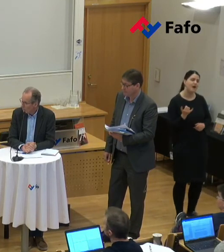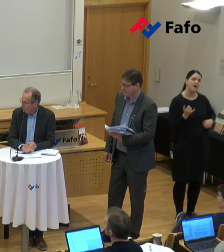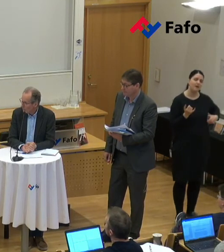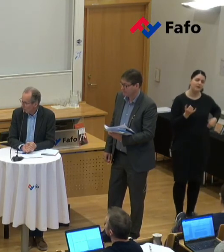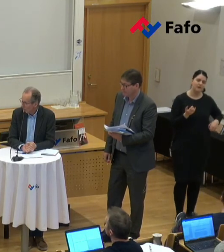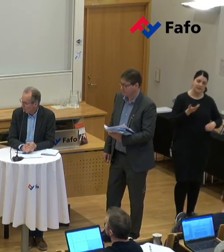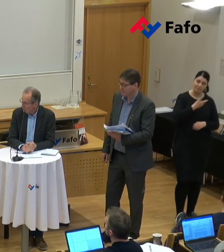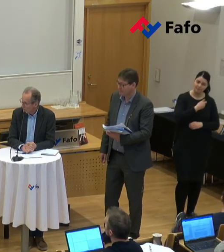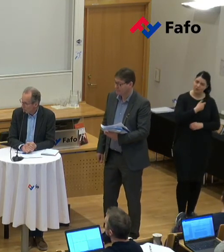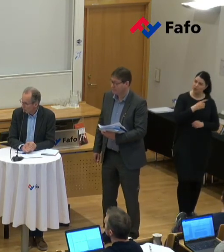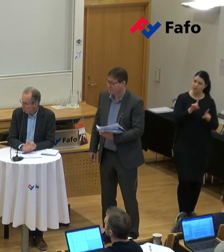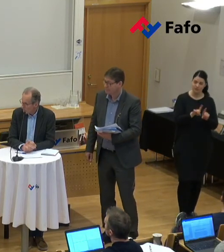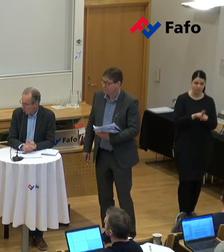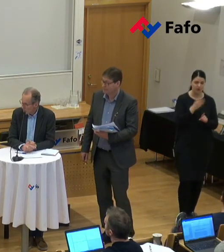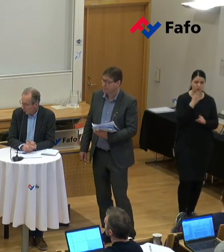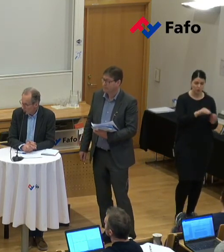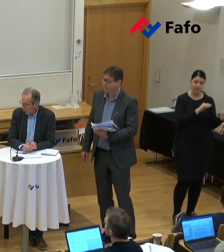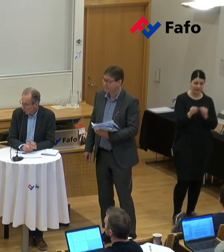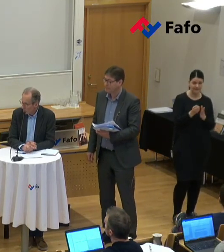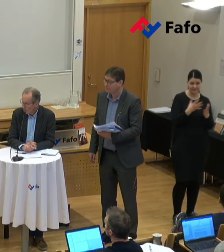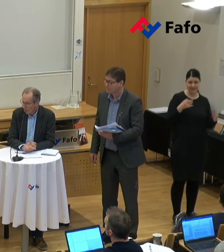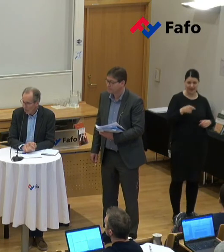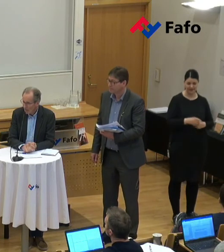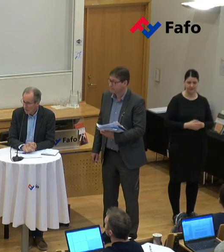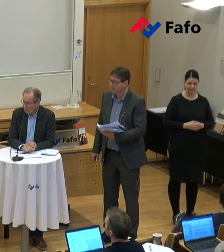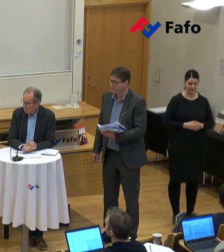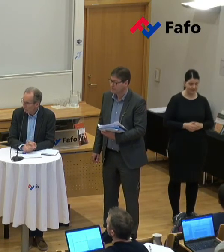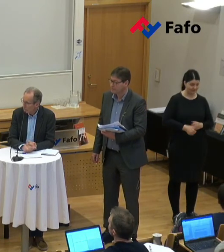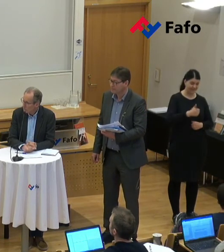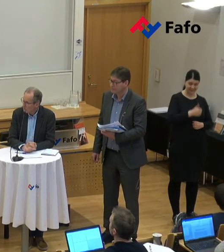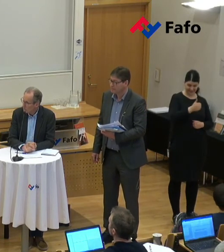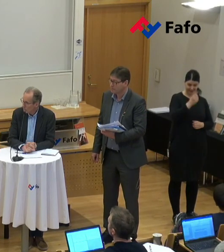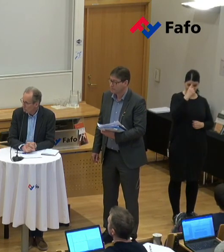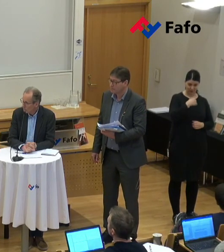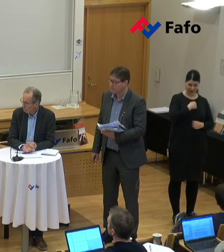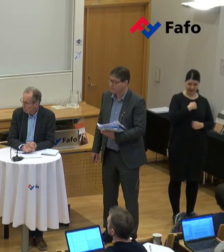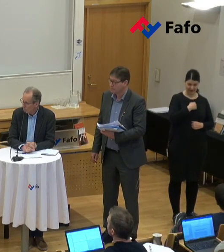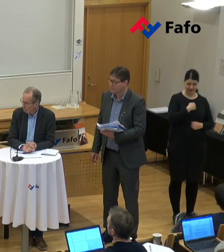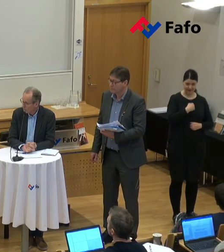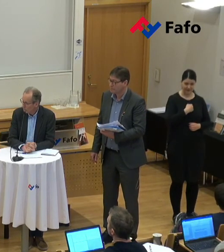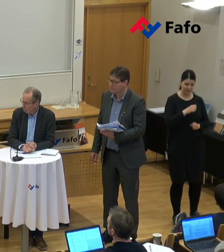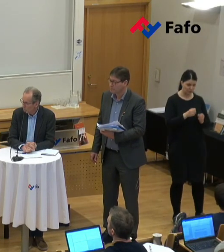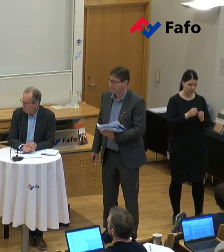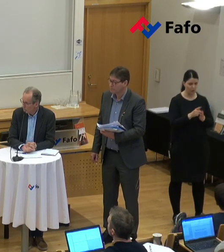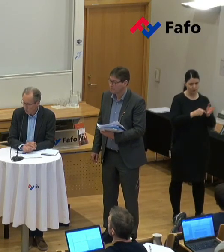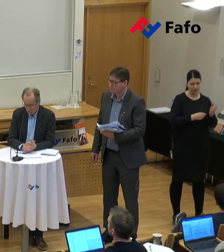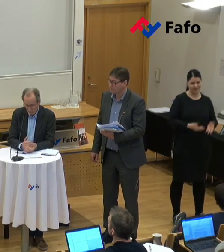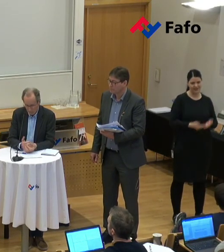det er mye som har god overføringsverdi her. Jeg tenker hvis det aller viktigste her er det her med at man utfordrer